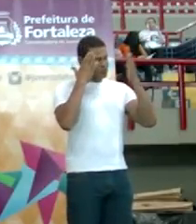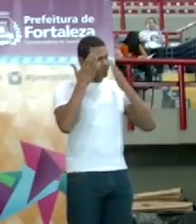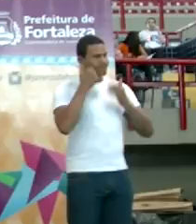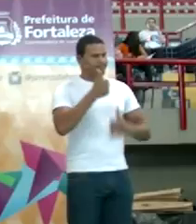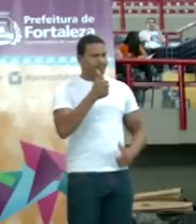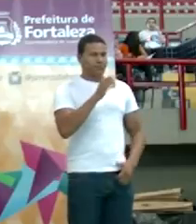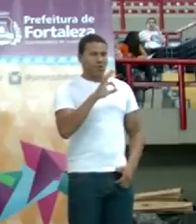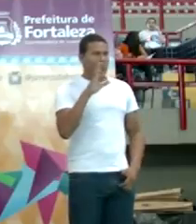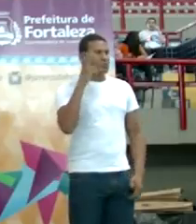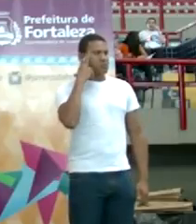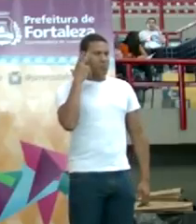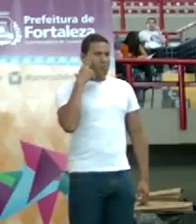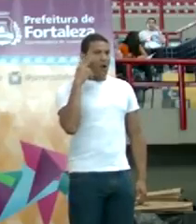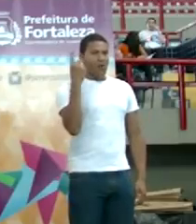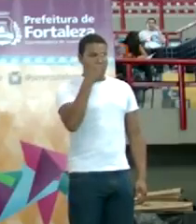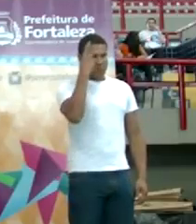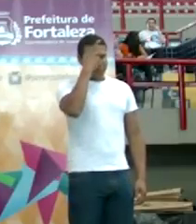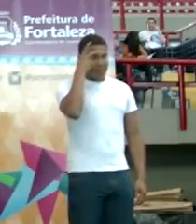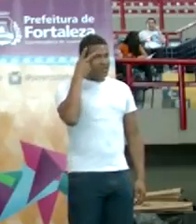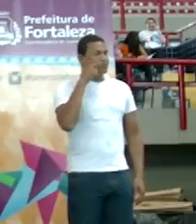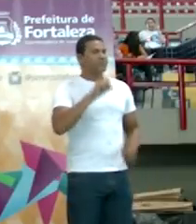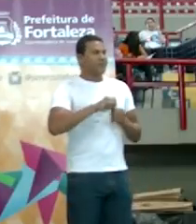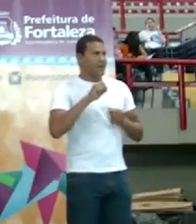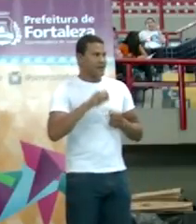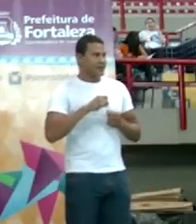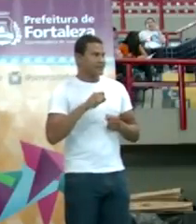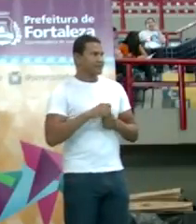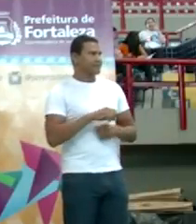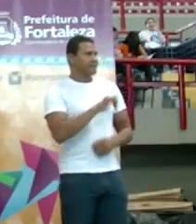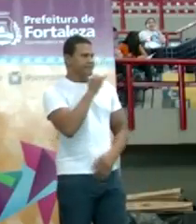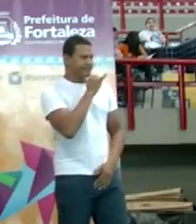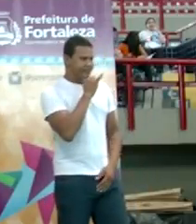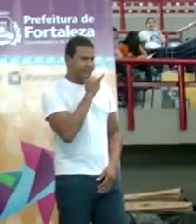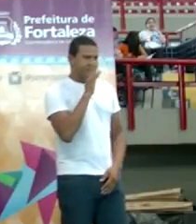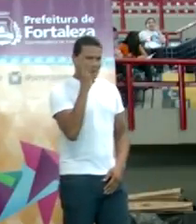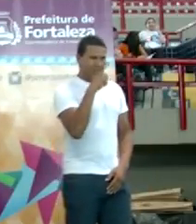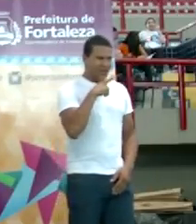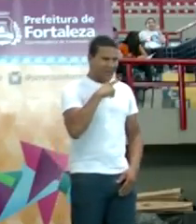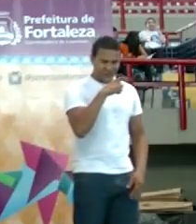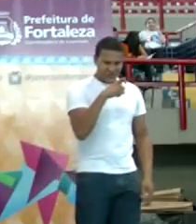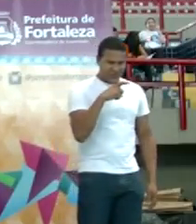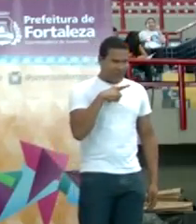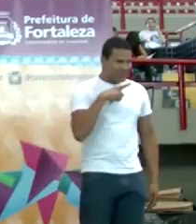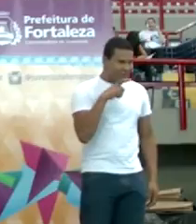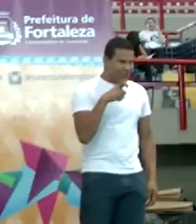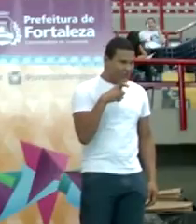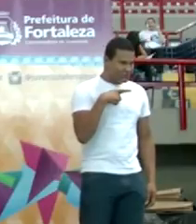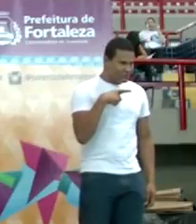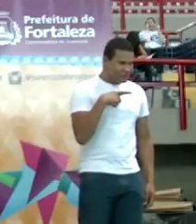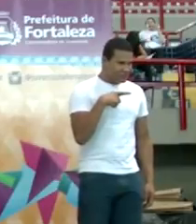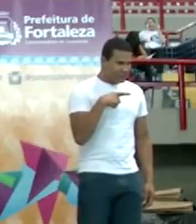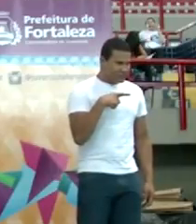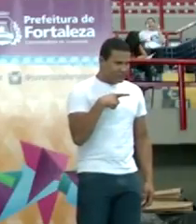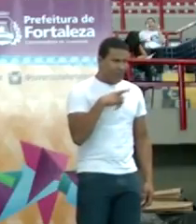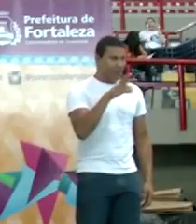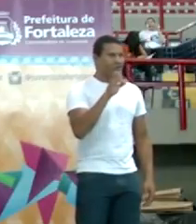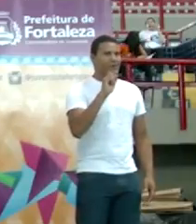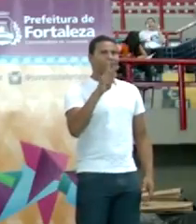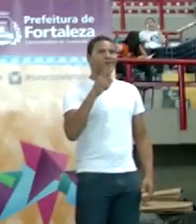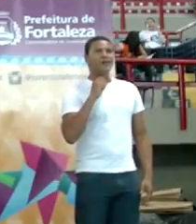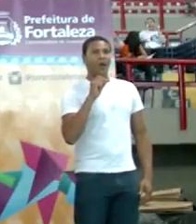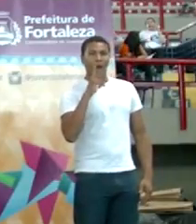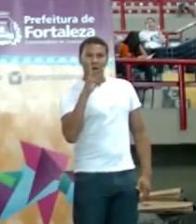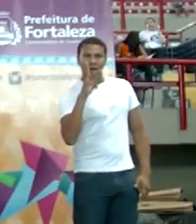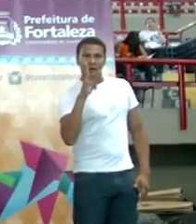mesmo. Os alunos adoram fazer o seguinte: todo mundo tem ou não tem x? Aí o cara pega e corta o